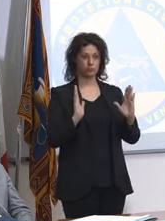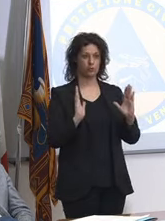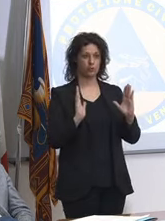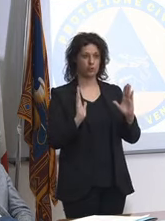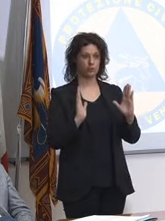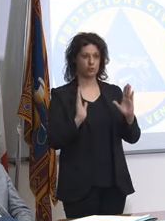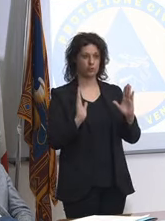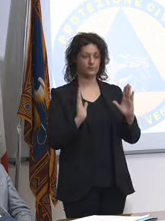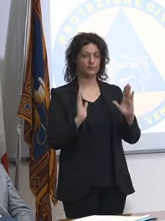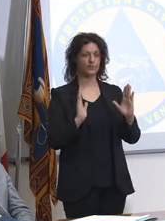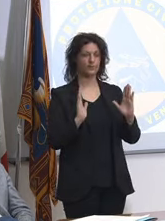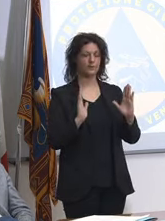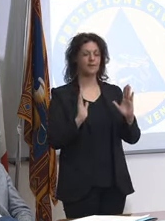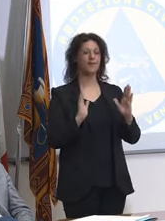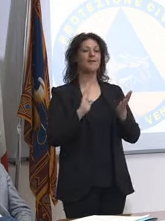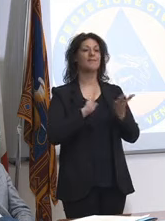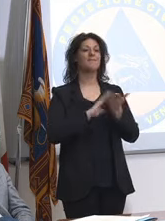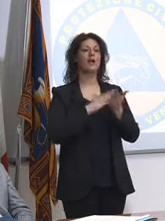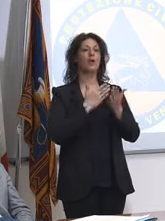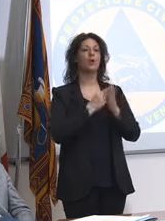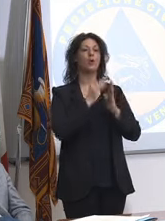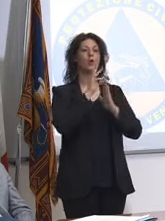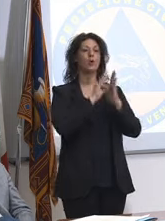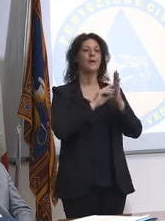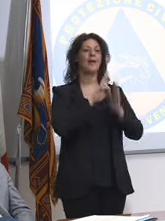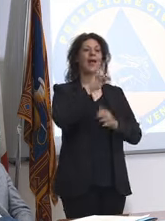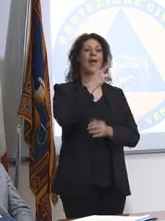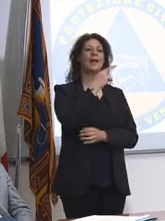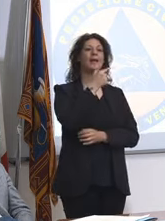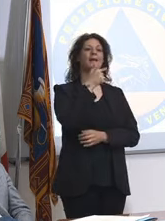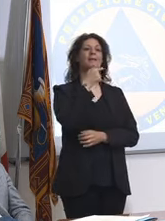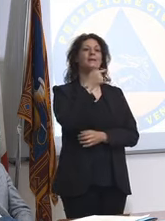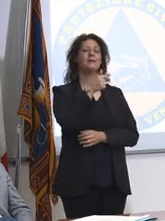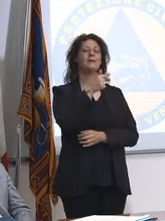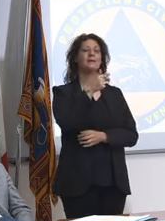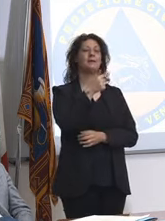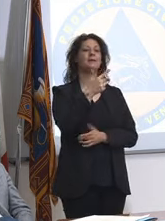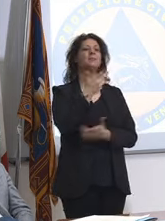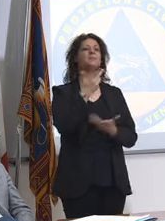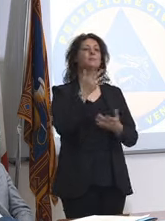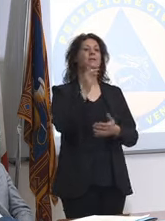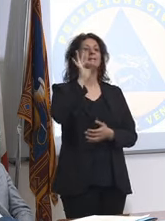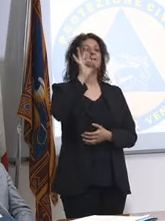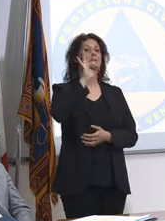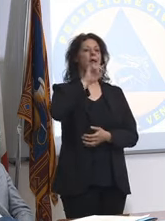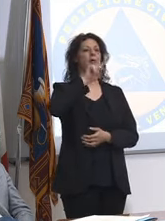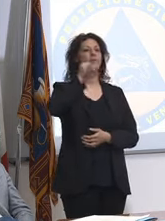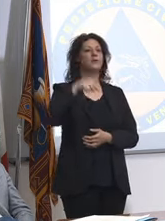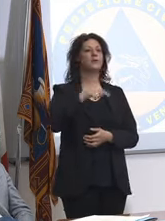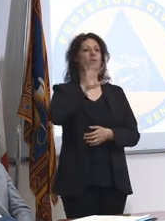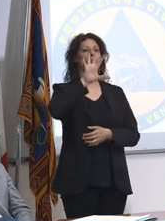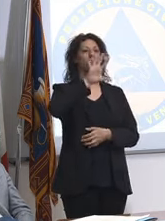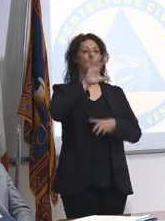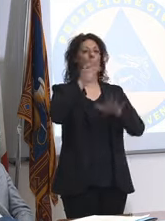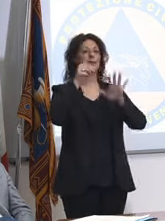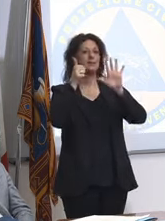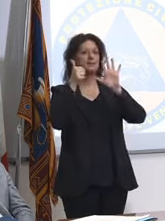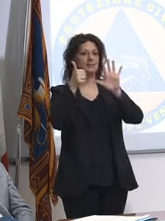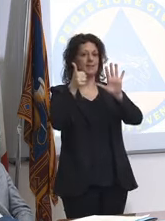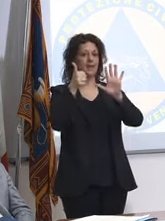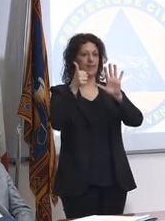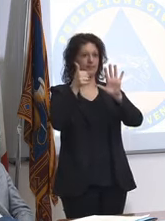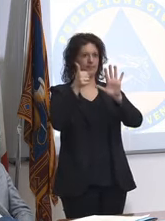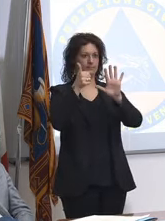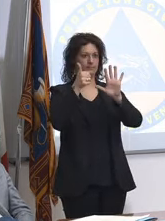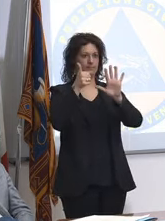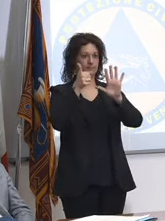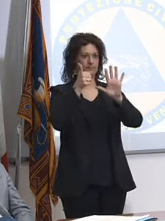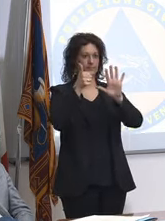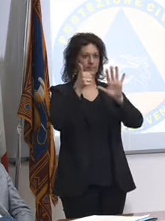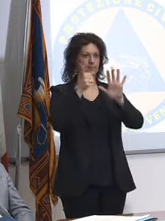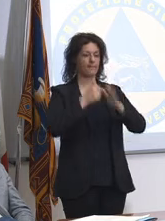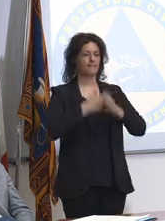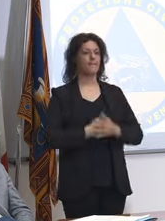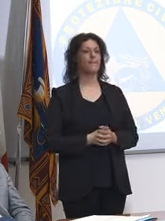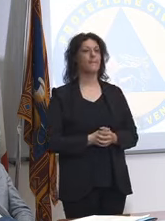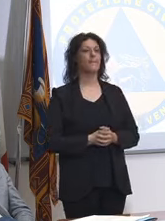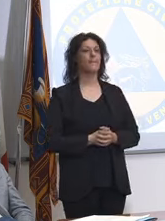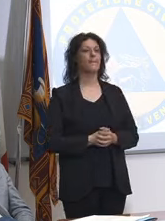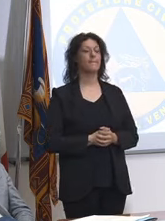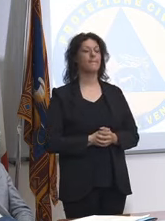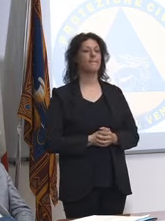una stima dell'R con T pari a 0,56. E non è, per quanto riguarda